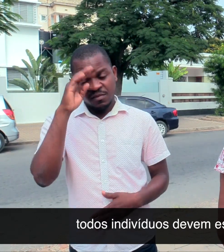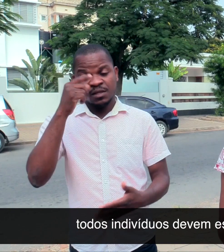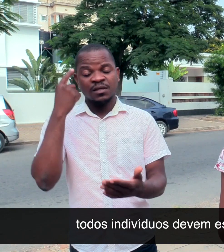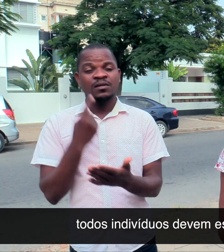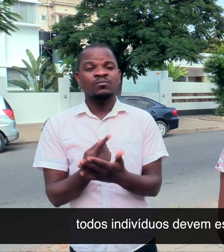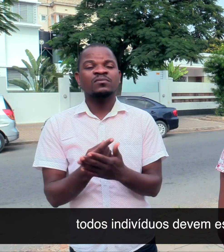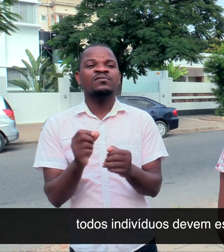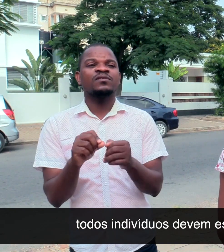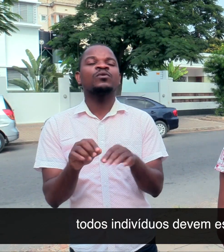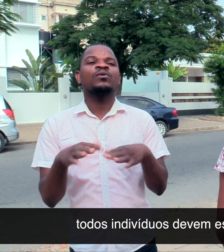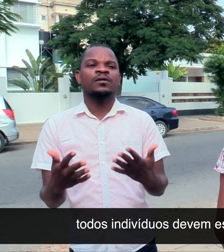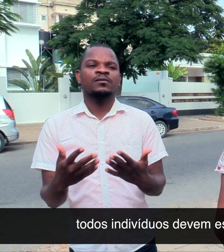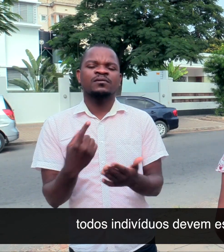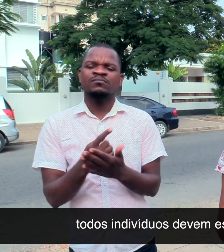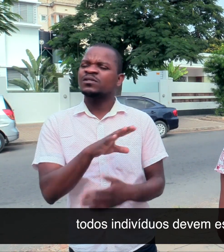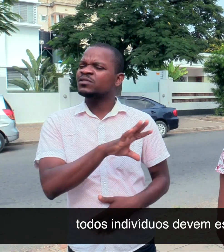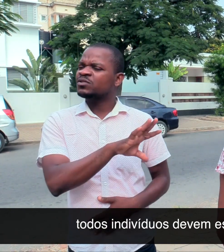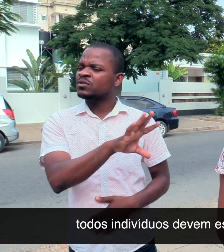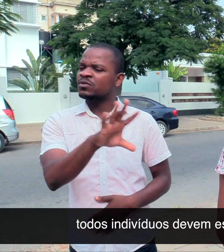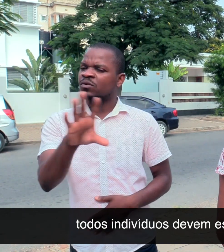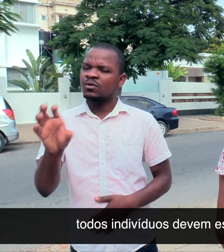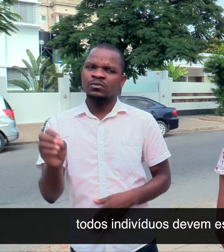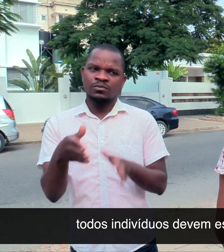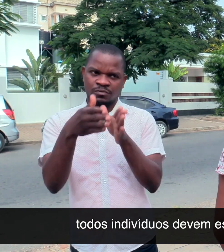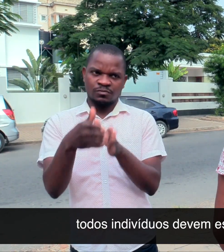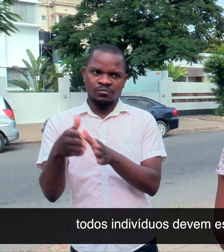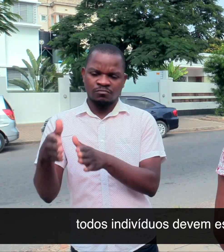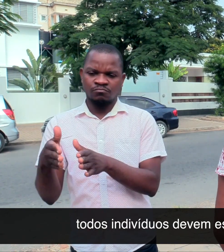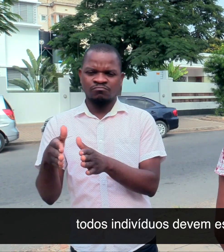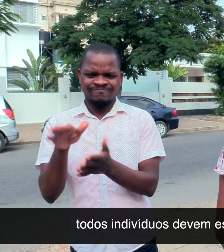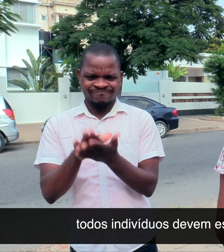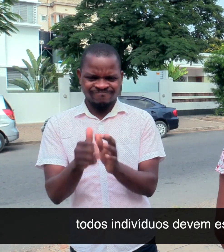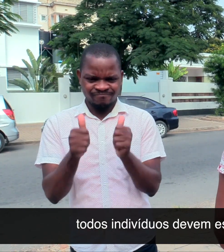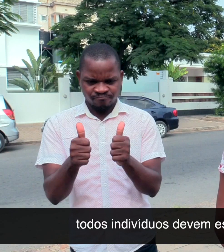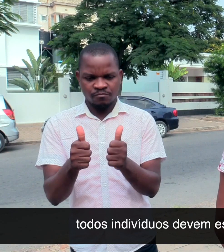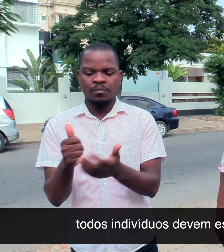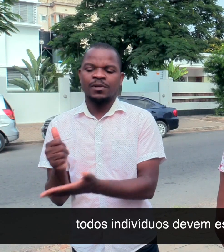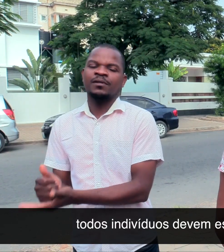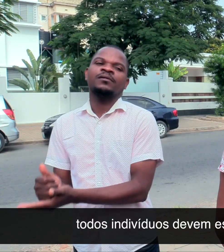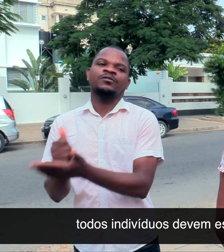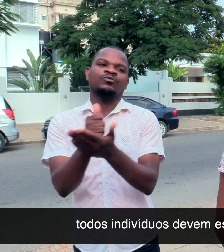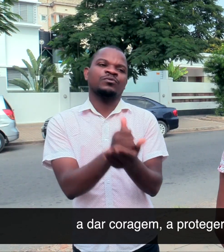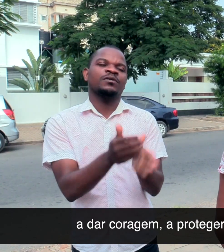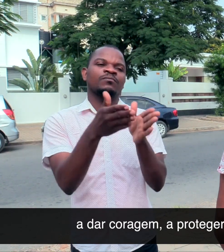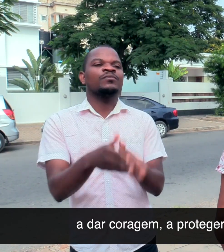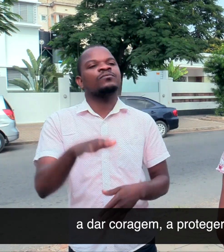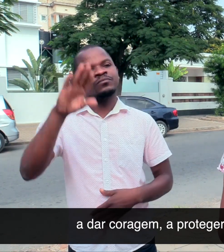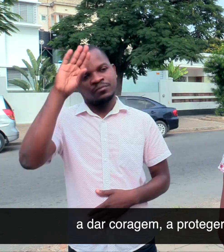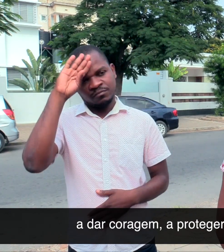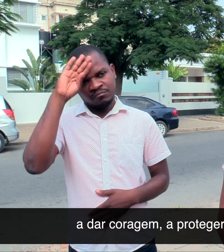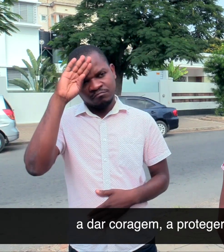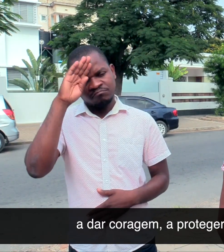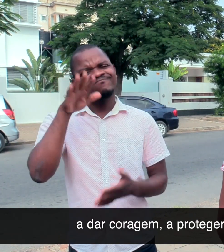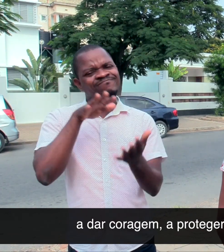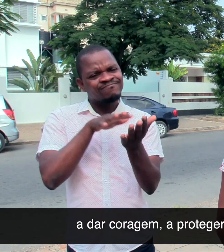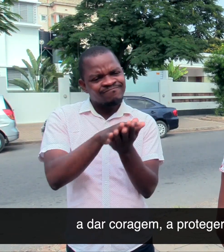todos os indivíduos devem estar, não é, prontos a dar força, a dar